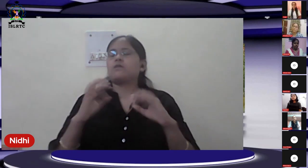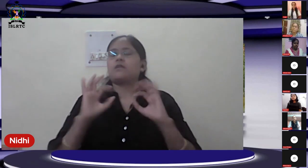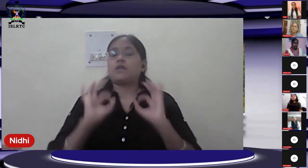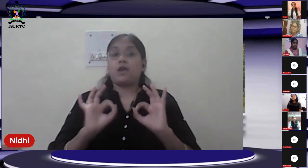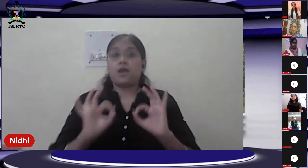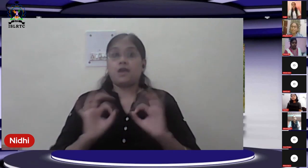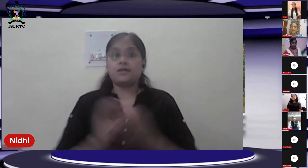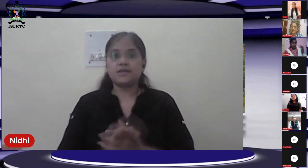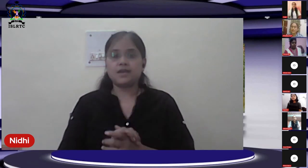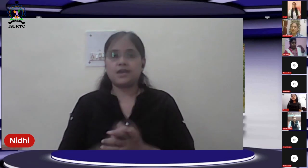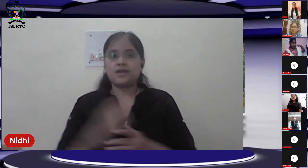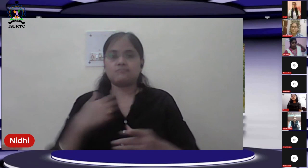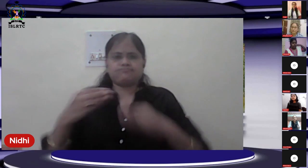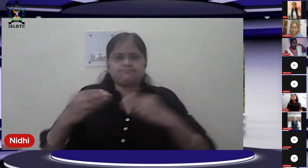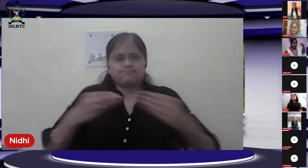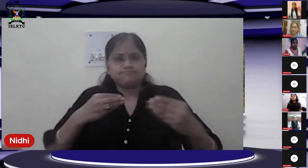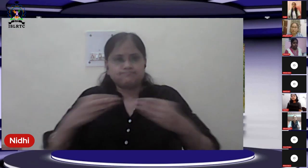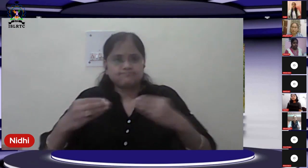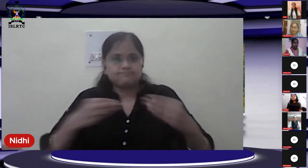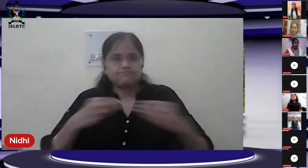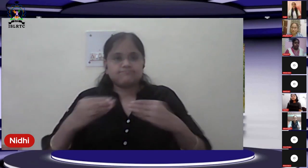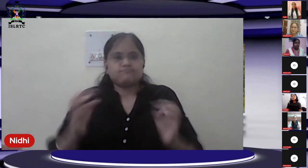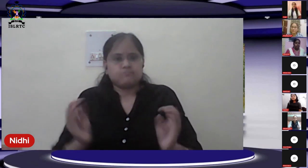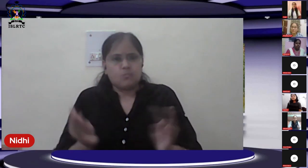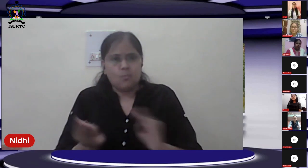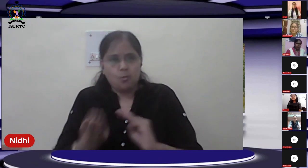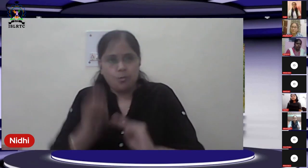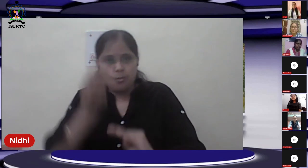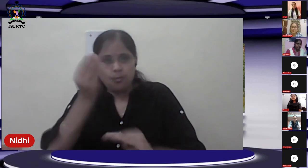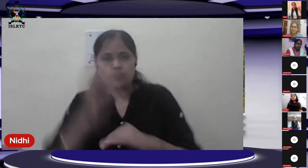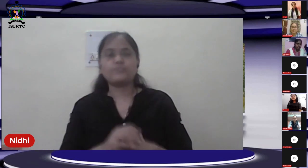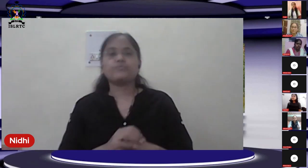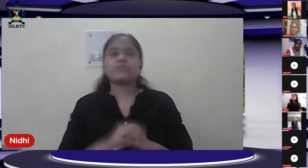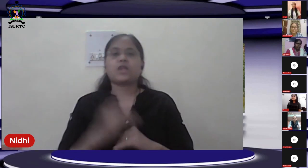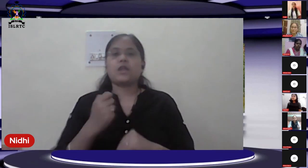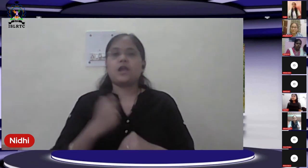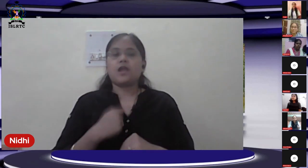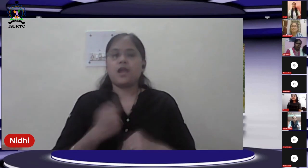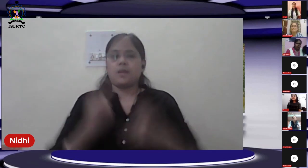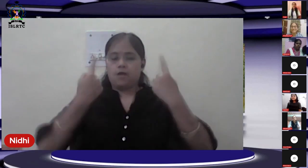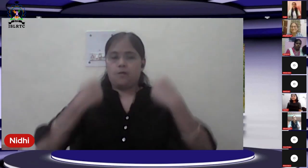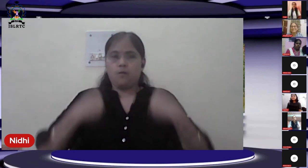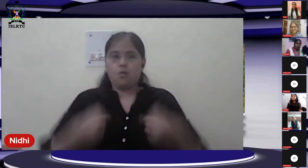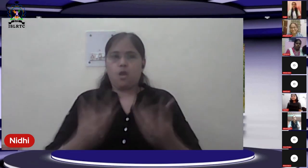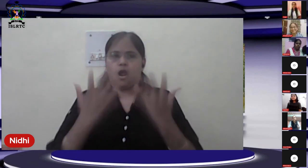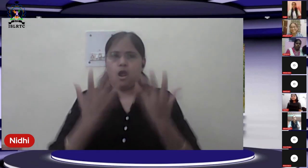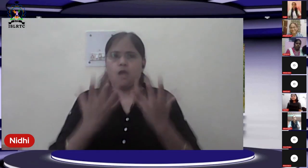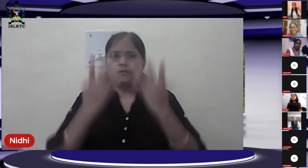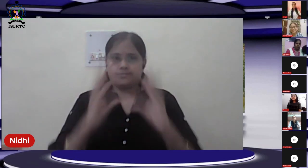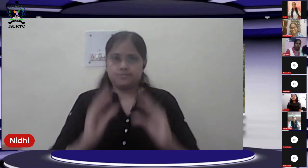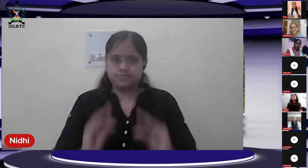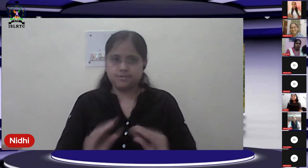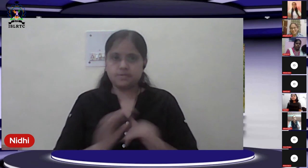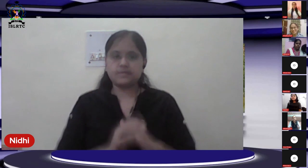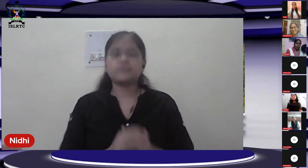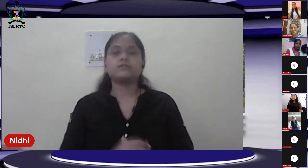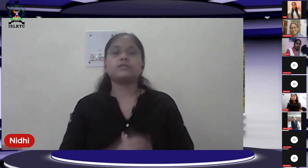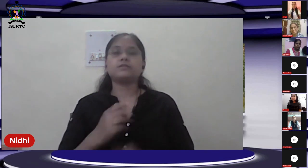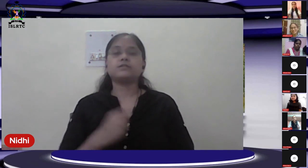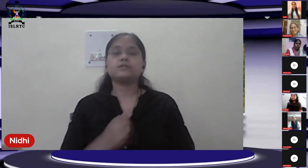फ्लेक्सिबिलिटी जो है वो भी इंक्रीज होगी, इवन हमारा वेट रिड्यूस होता है, हमारी जो हमारा मेंटल प्रॉब्लम